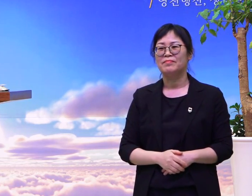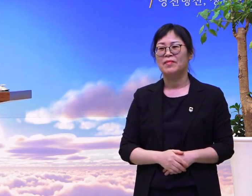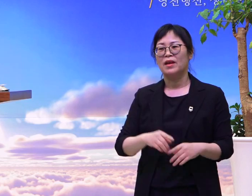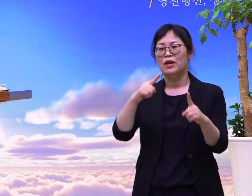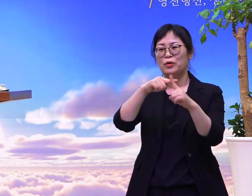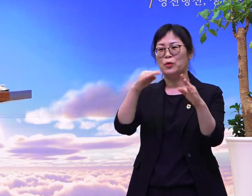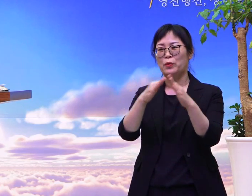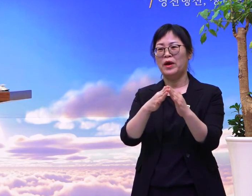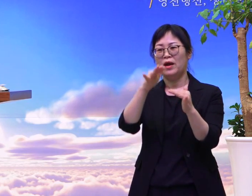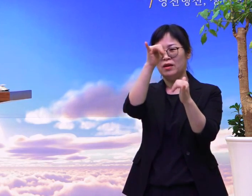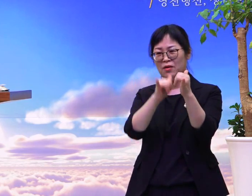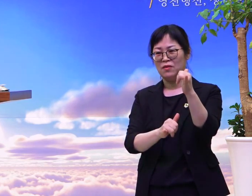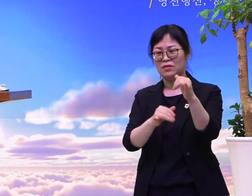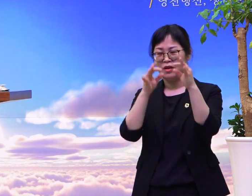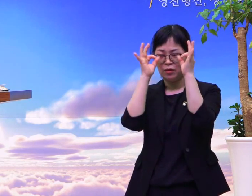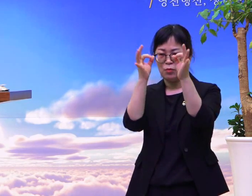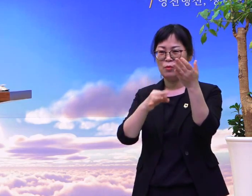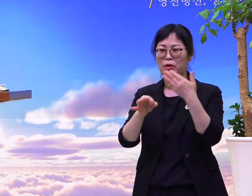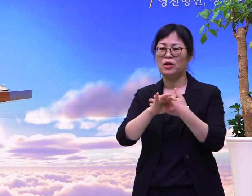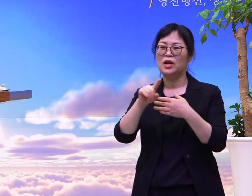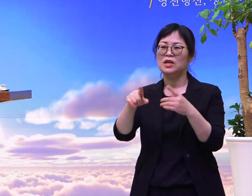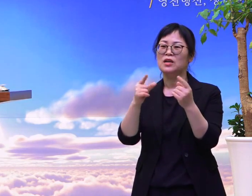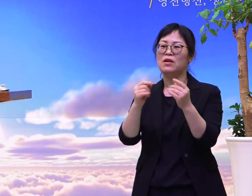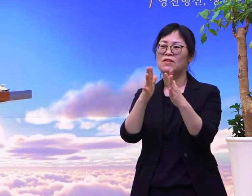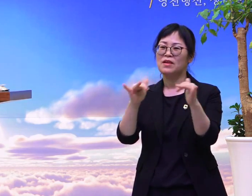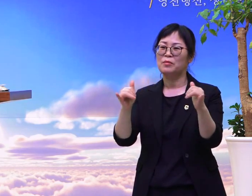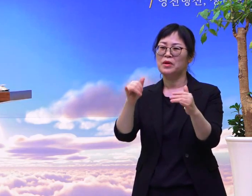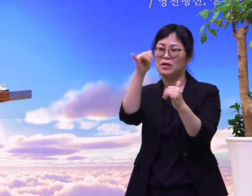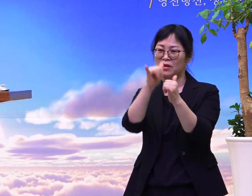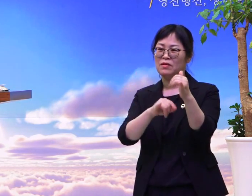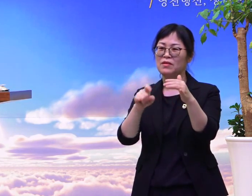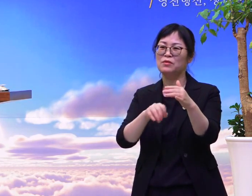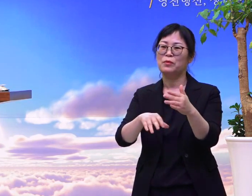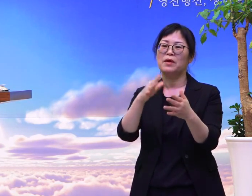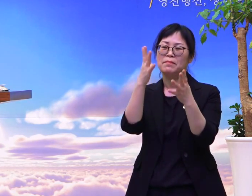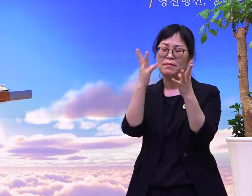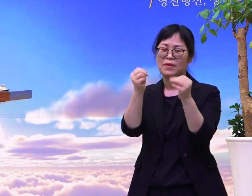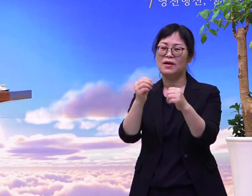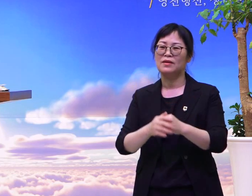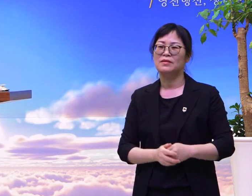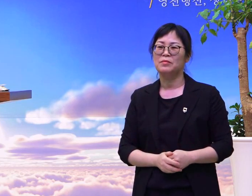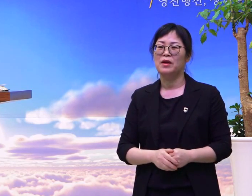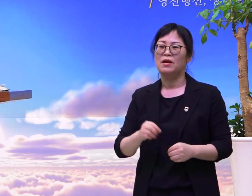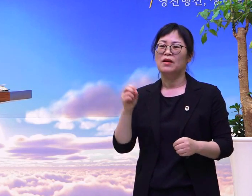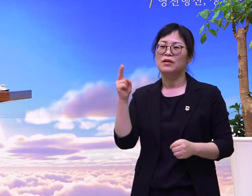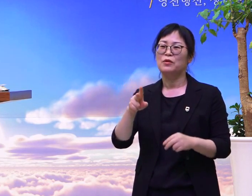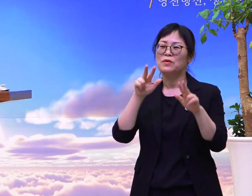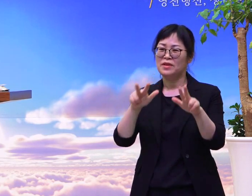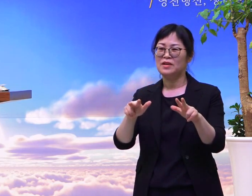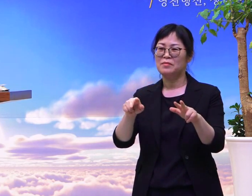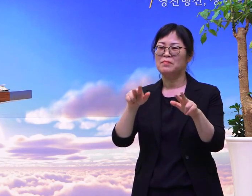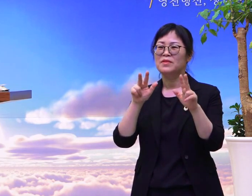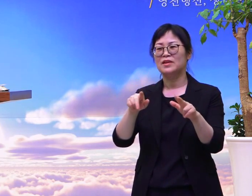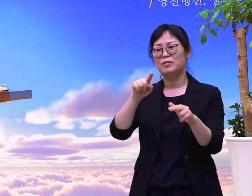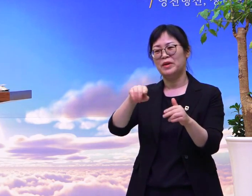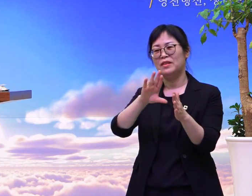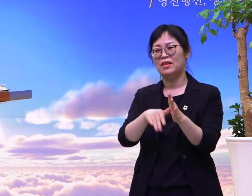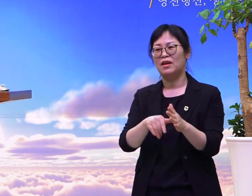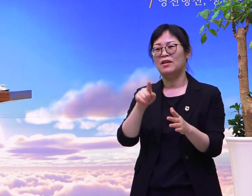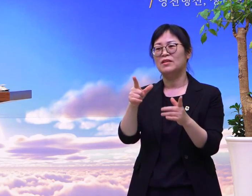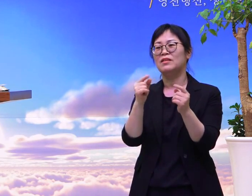교회 역사를 보시면 그런 사람들이 역사 속에 많았습니다. 그리고 지금 우리가 살고 있는 이 시대에도 어딘가에